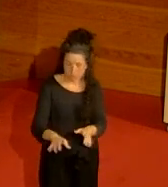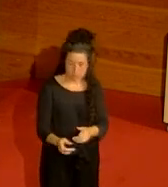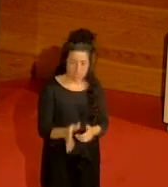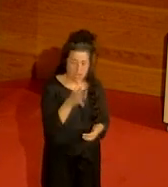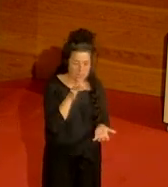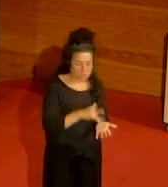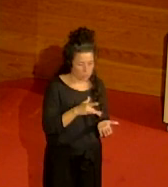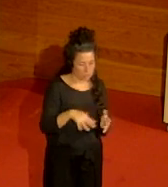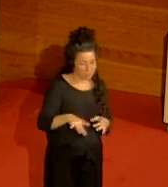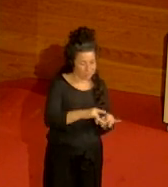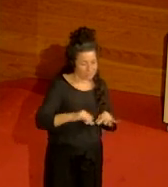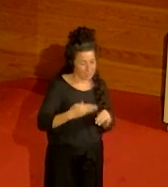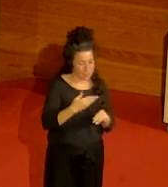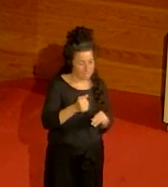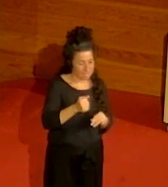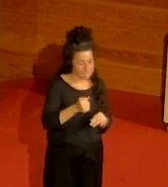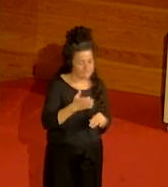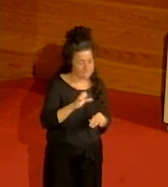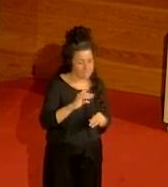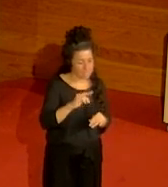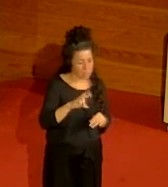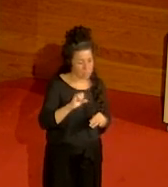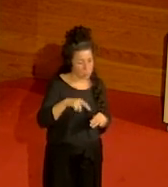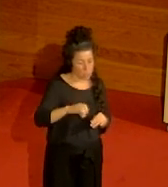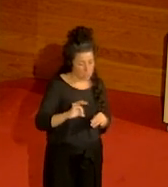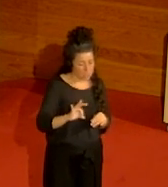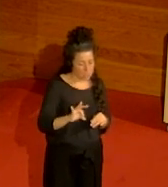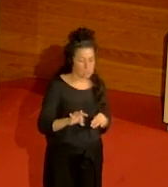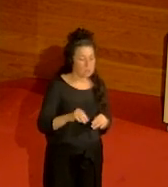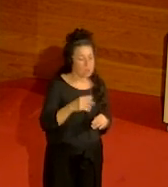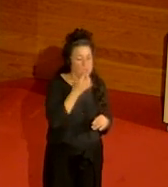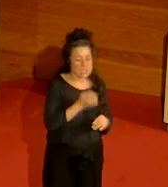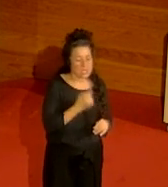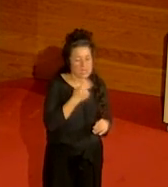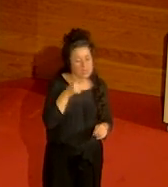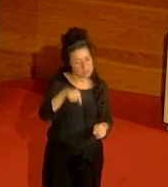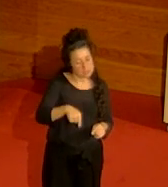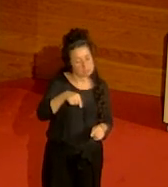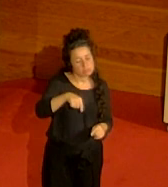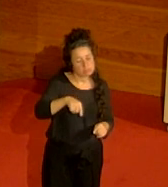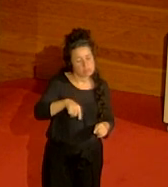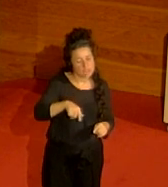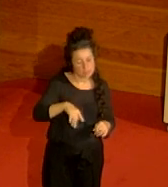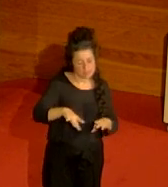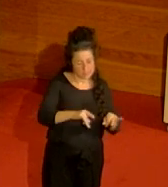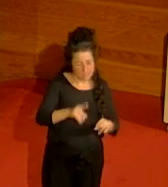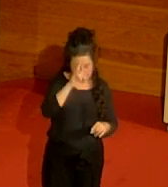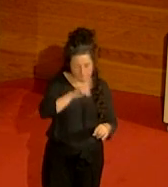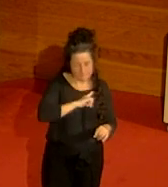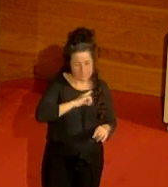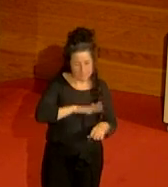vive en beduinos y que Israel lo ha declarado como zona militar de entrenamiento y los han expulsado también se ha dado que en lo que va de año